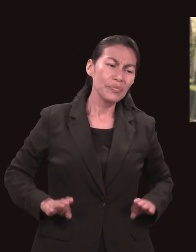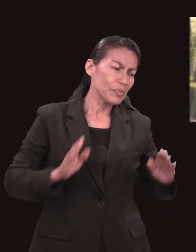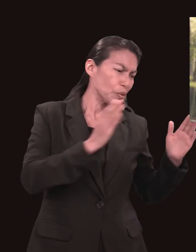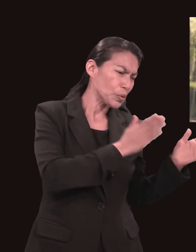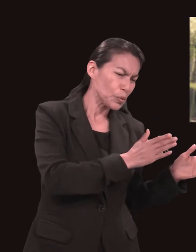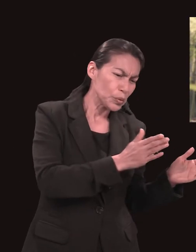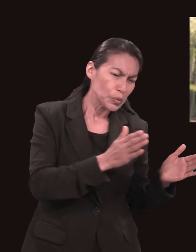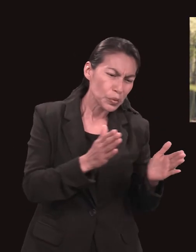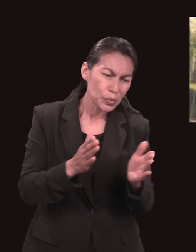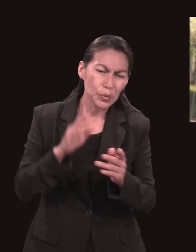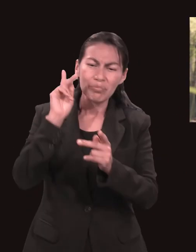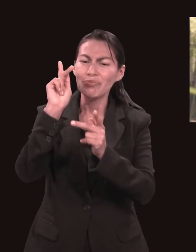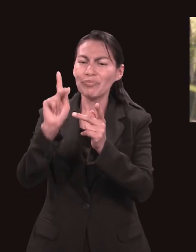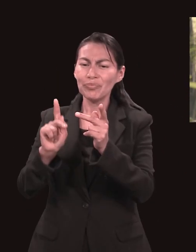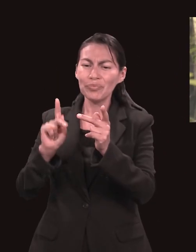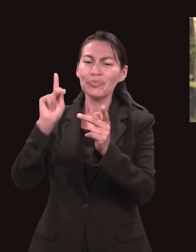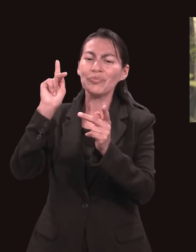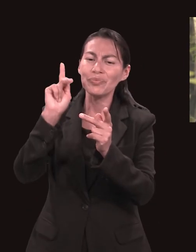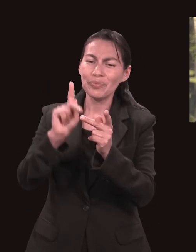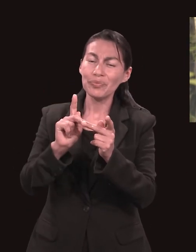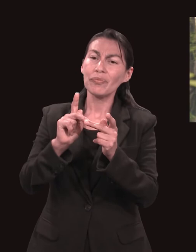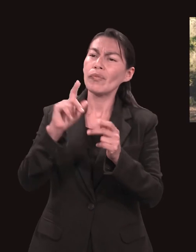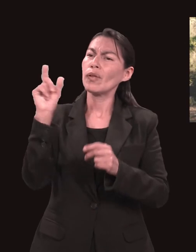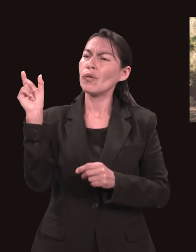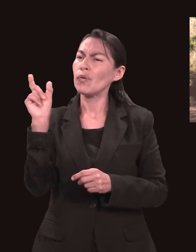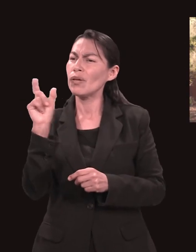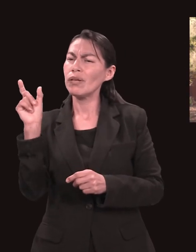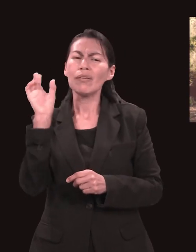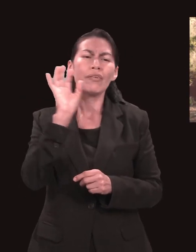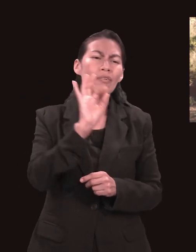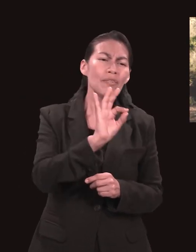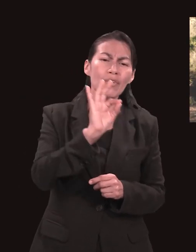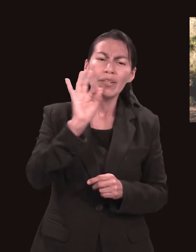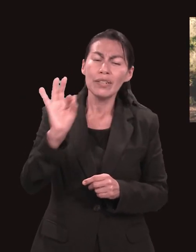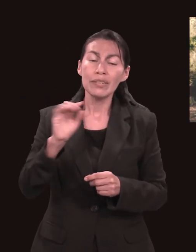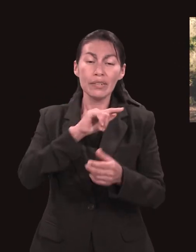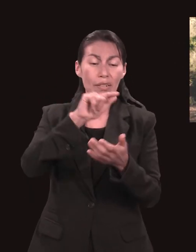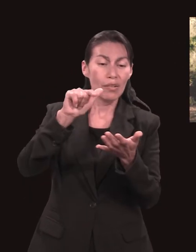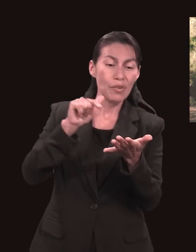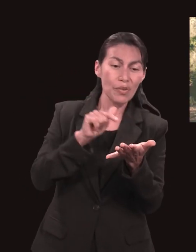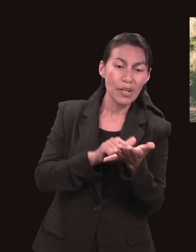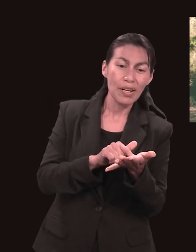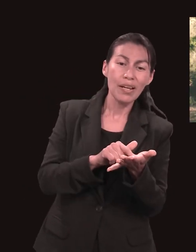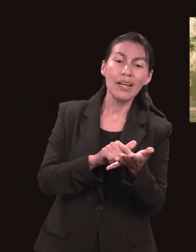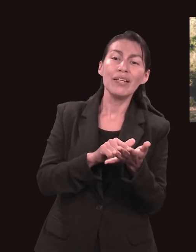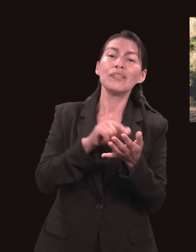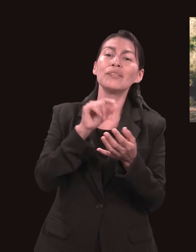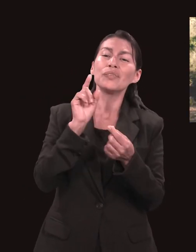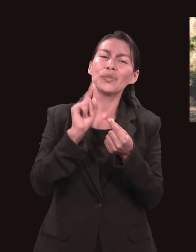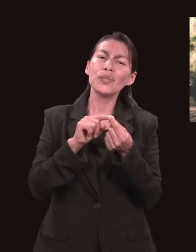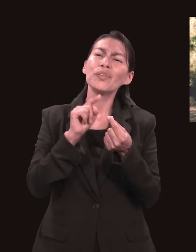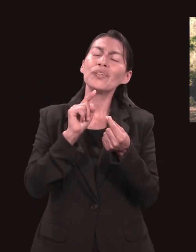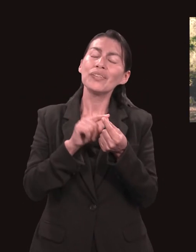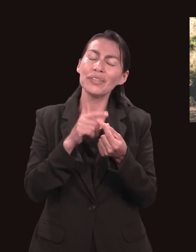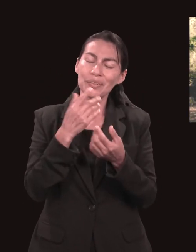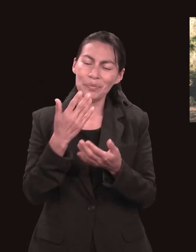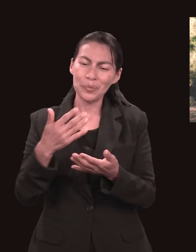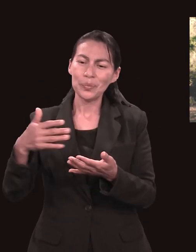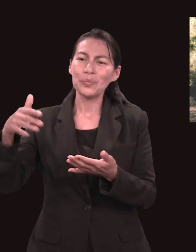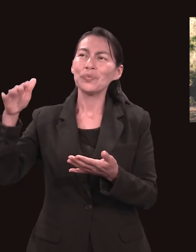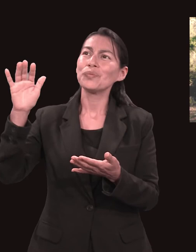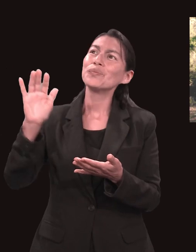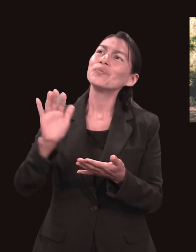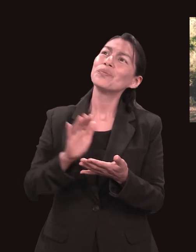tienes planes perfectos defines la del lugar y